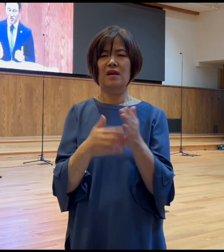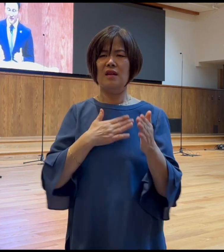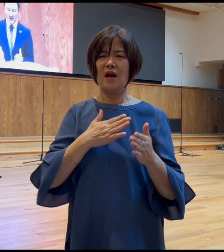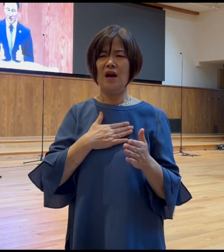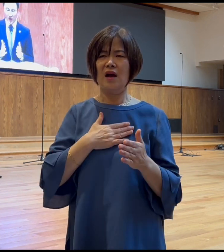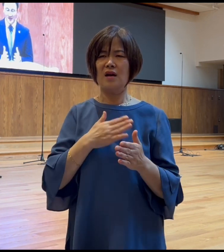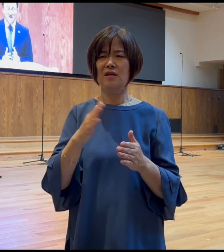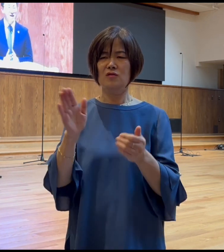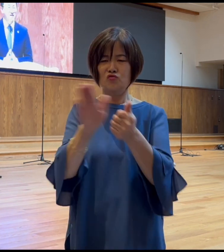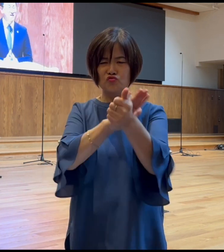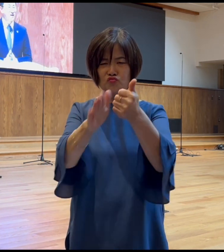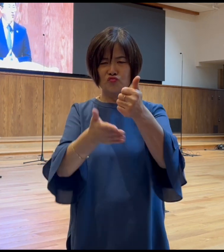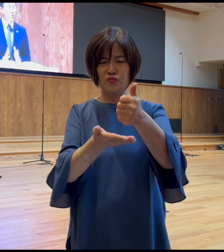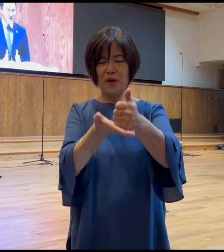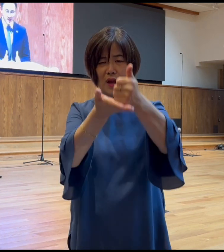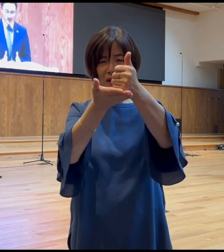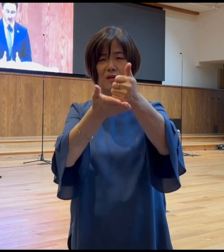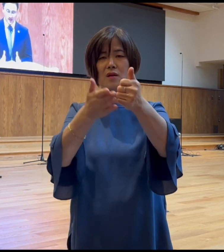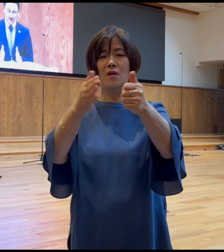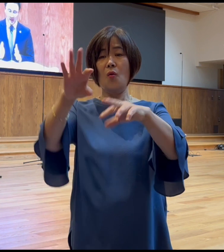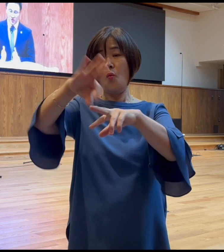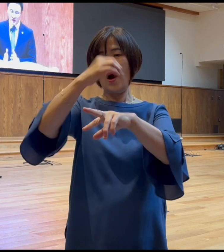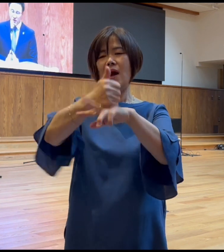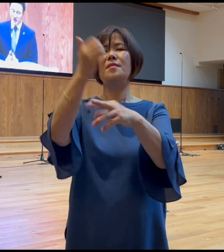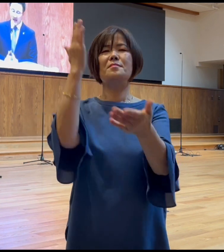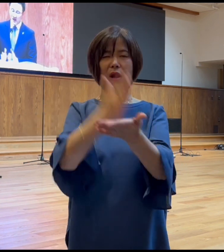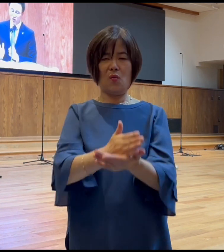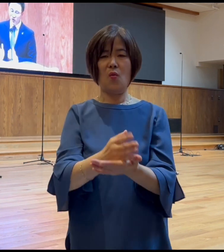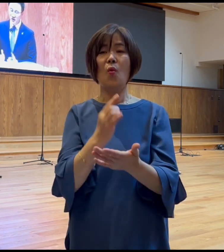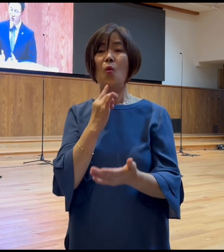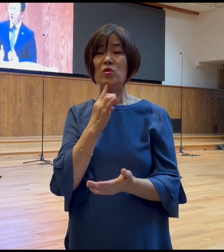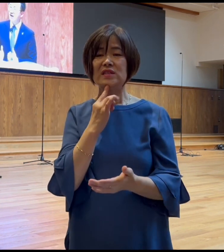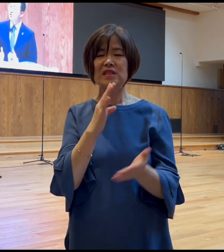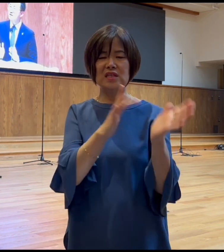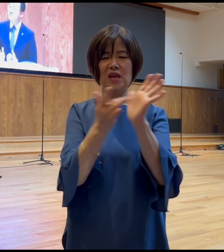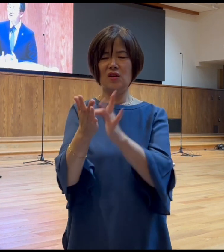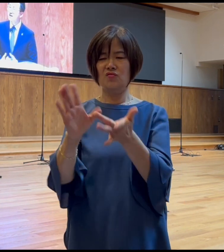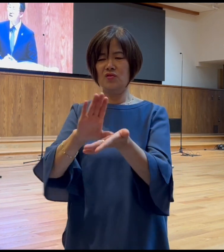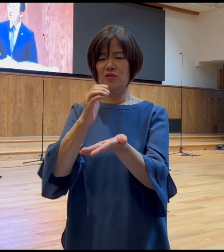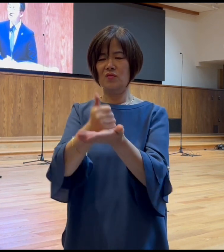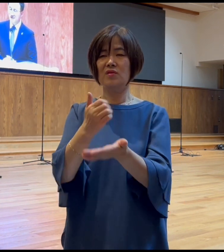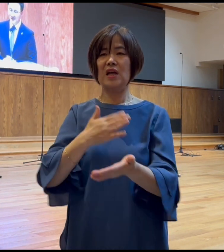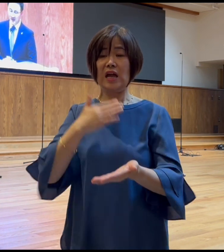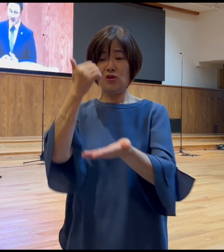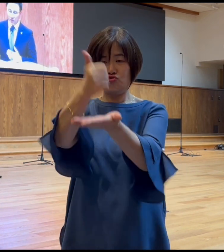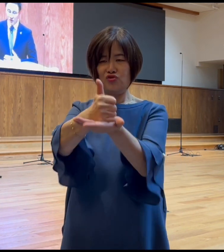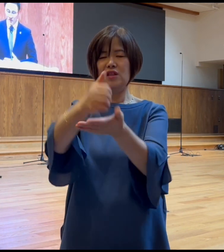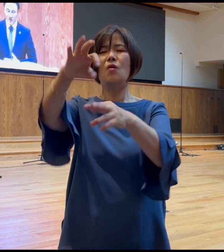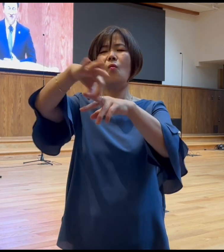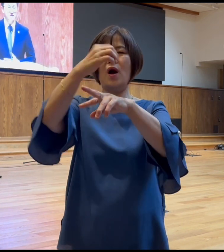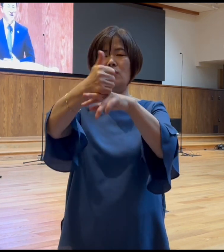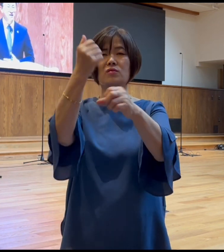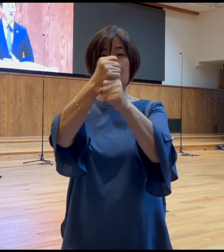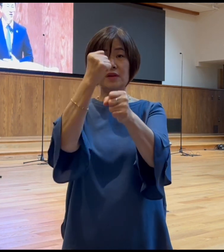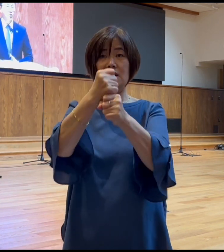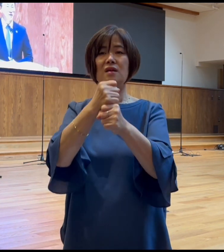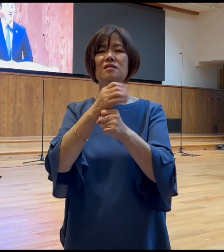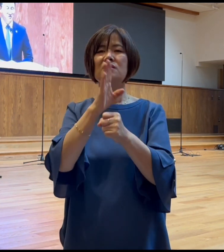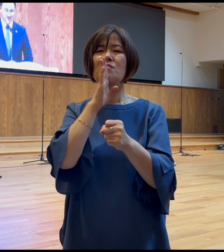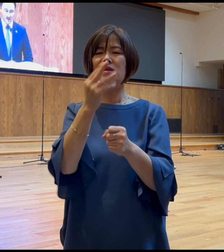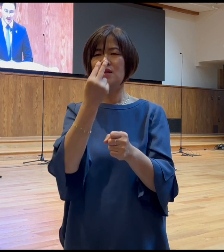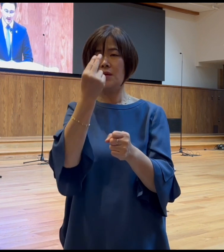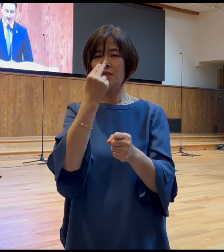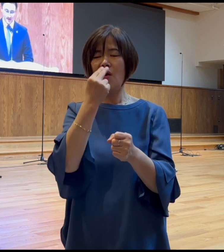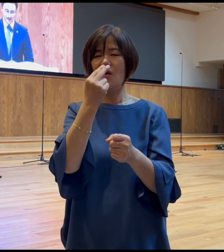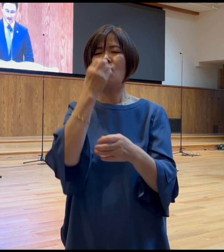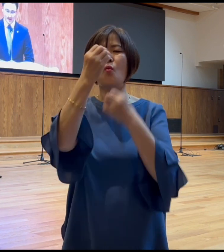내가 숭배하는 황제가 아니라 오직 예수 그리스도를 나의 주인으로 왕으로 삼겠다라고 하는 이 목숨 건 신앙의